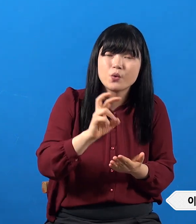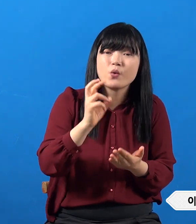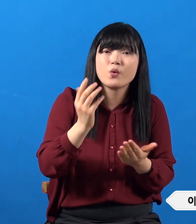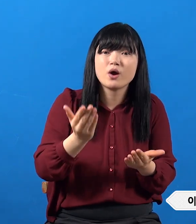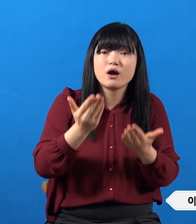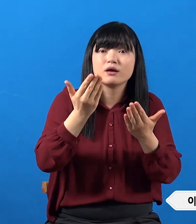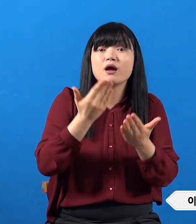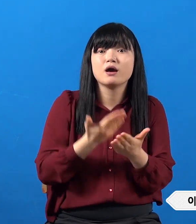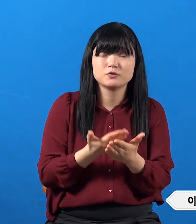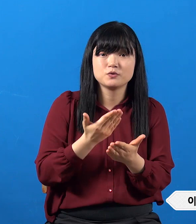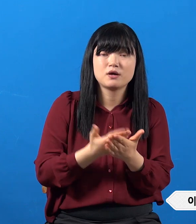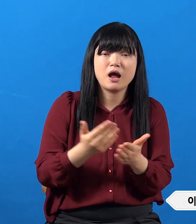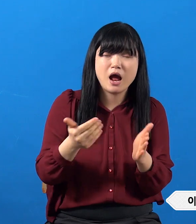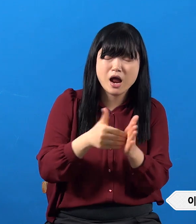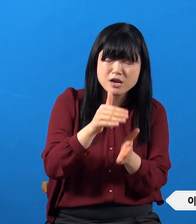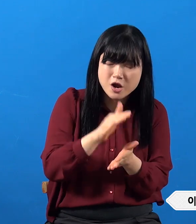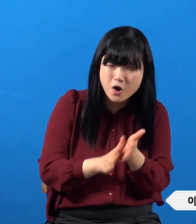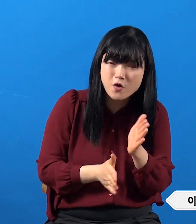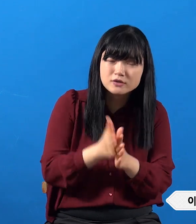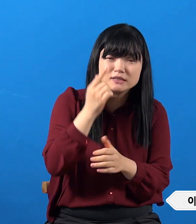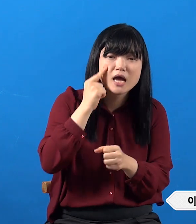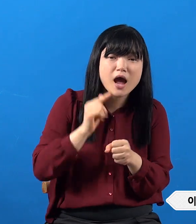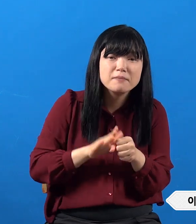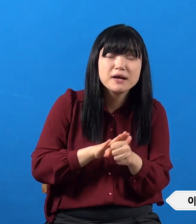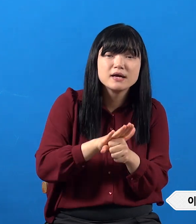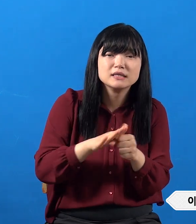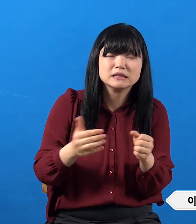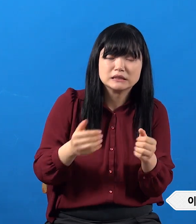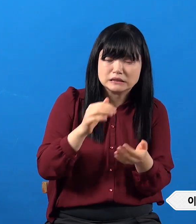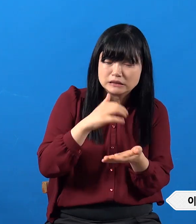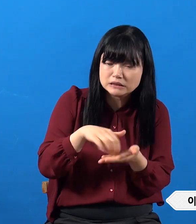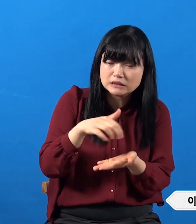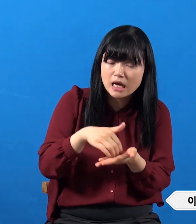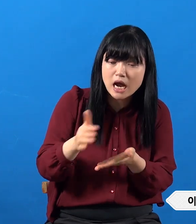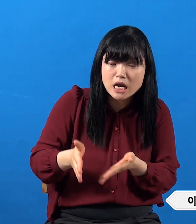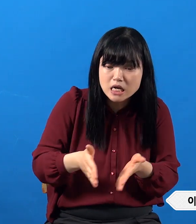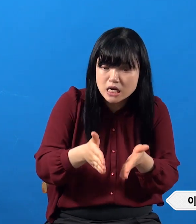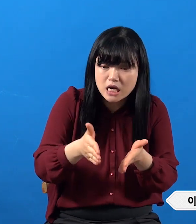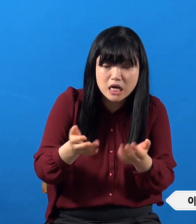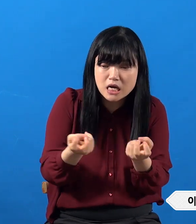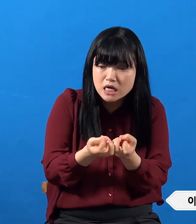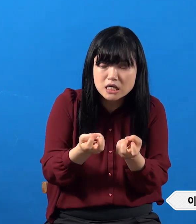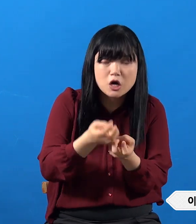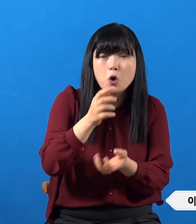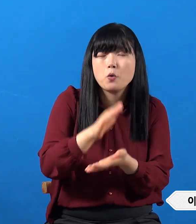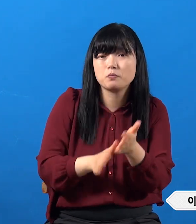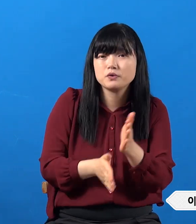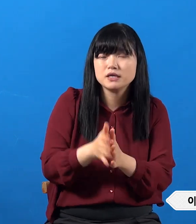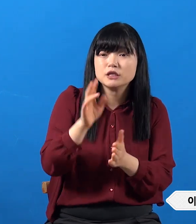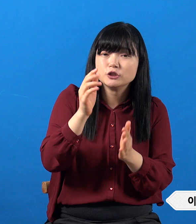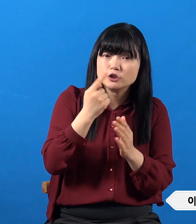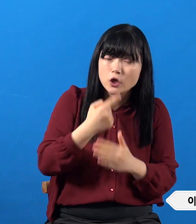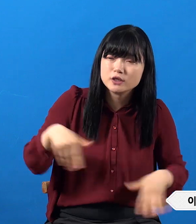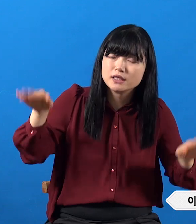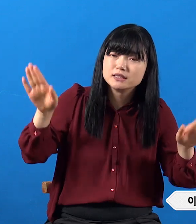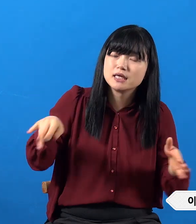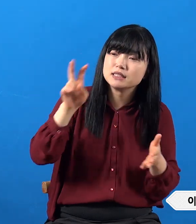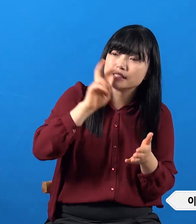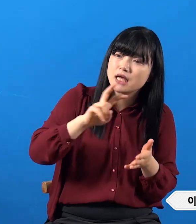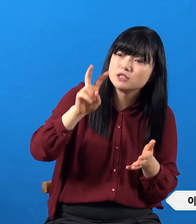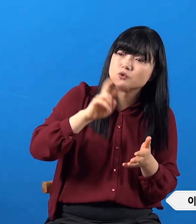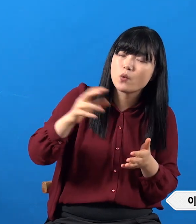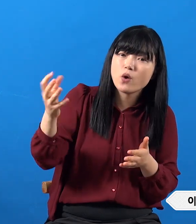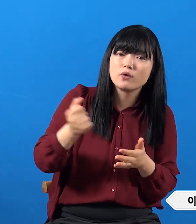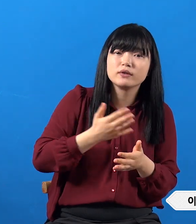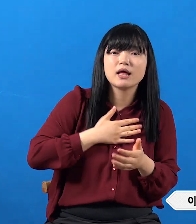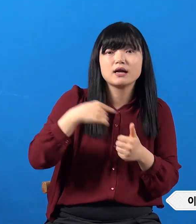찬송하게 하소서. 한량 없이 자비하심 측량할 길 없도다. 천사들의 찬송가로